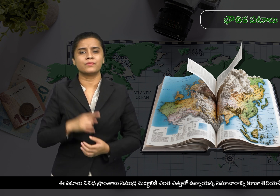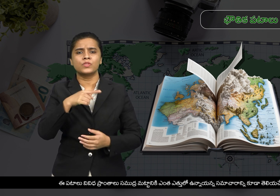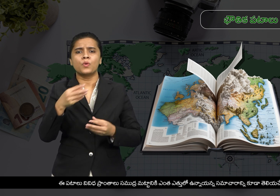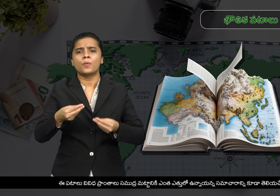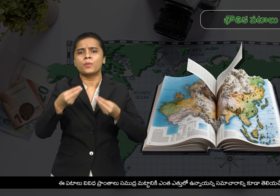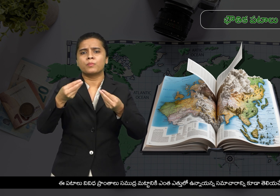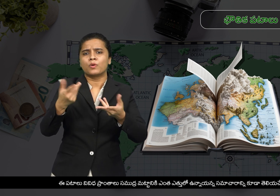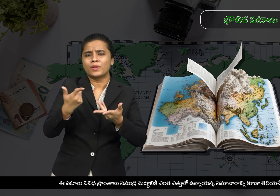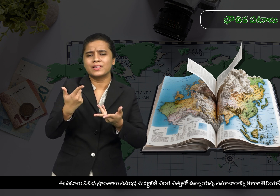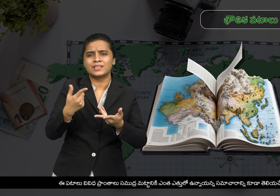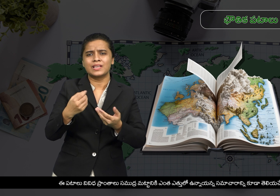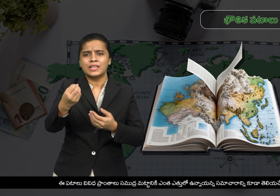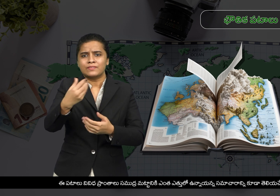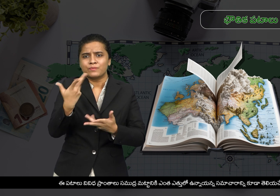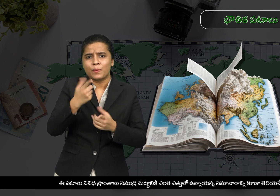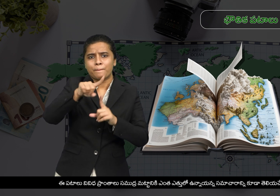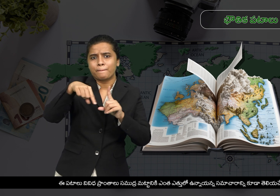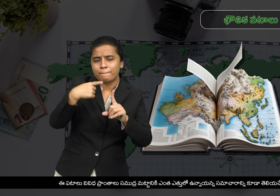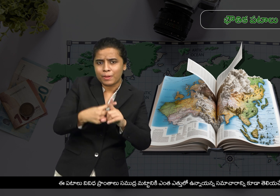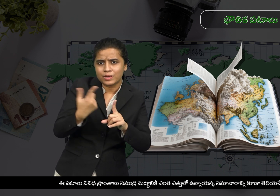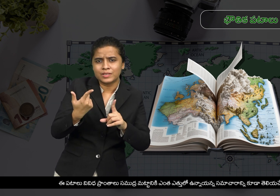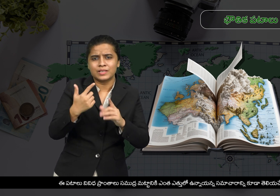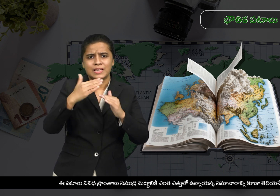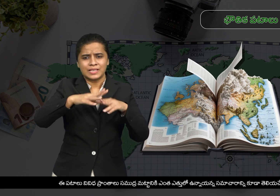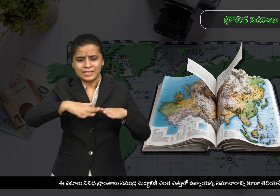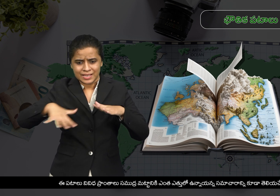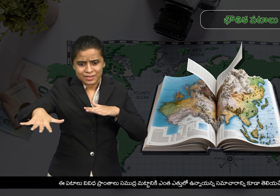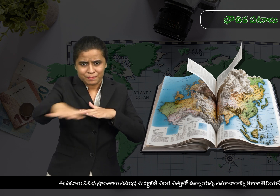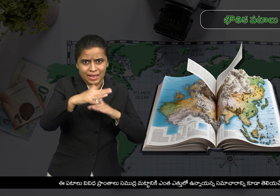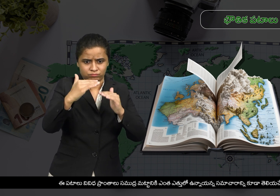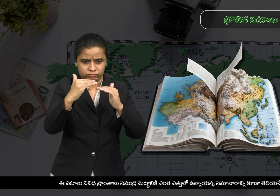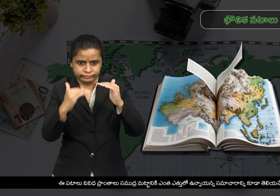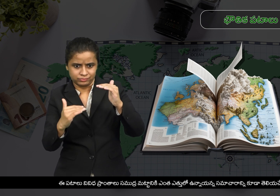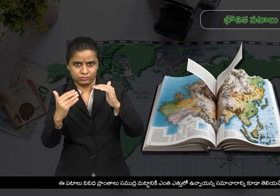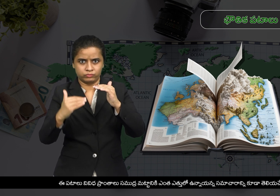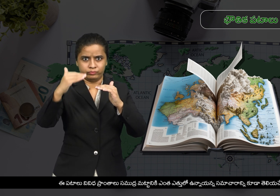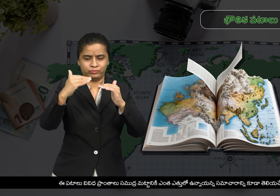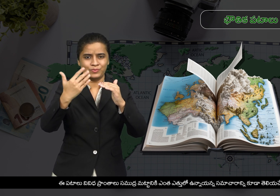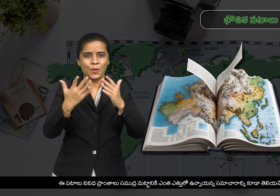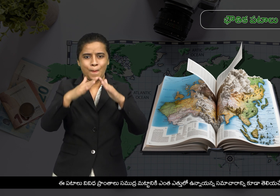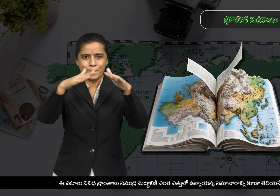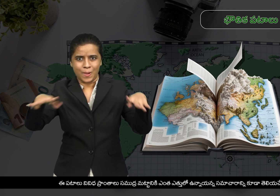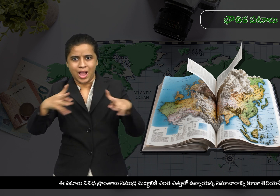ఈ పటాలు వివిధ ప్రాంతాలు సముద్ర మట్టానికి ఎంత ఎత్తులో ఉన్నాయన్న సమాచారాన్ని కూడా